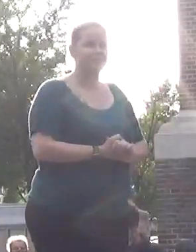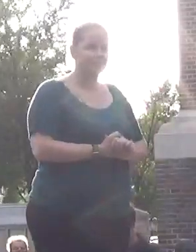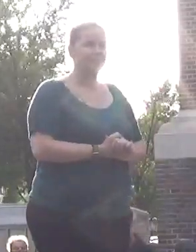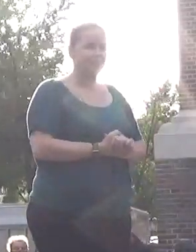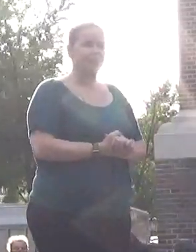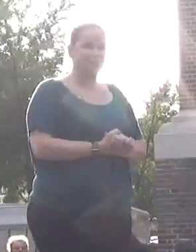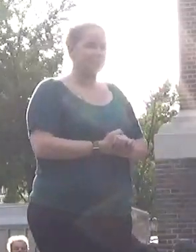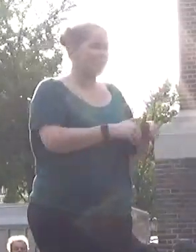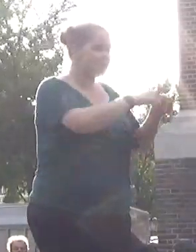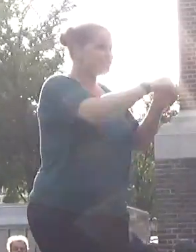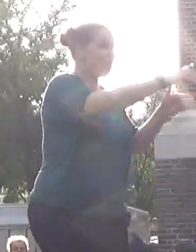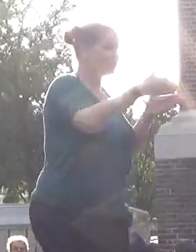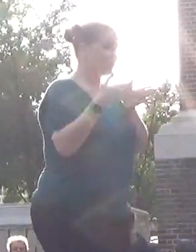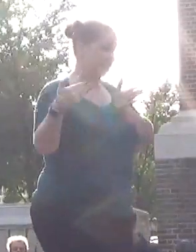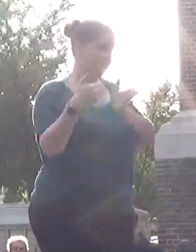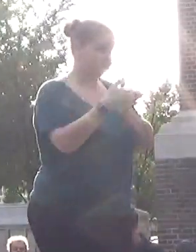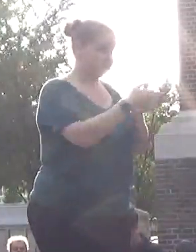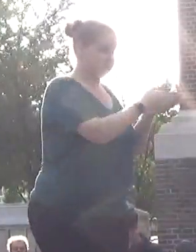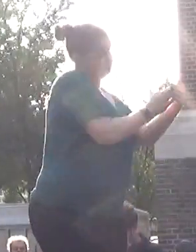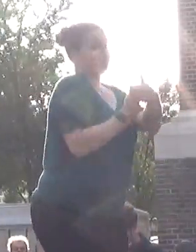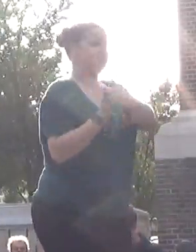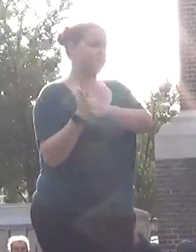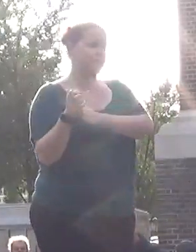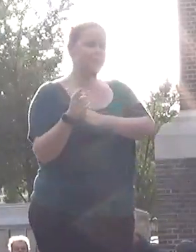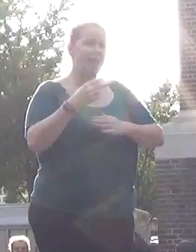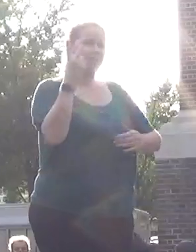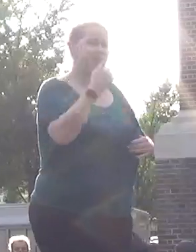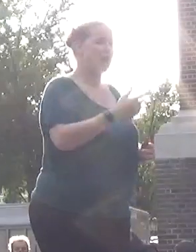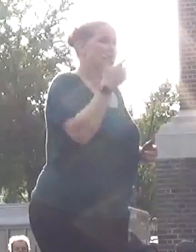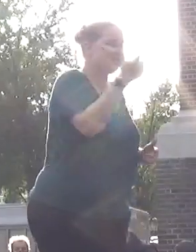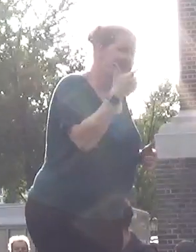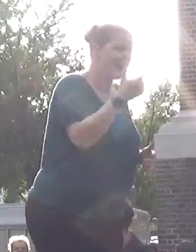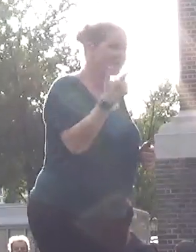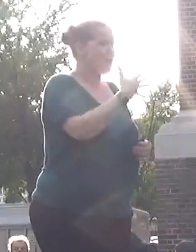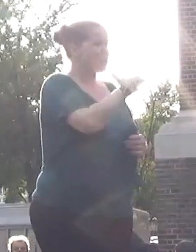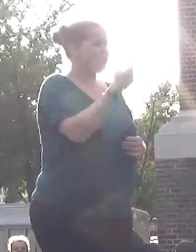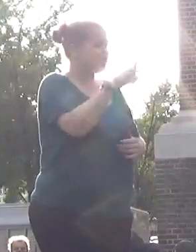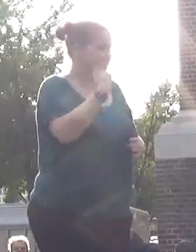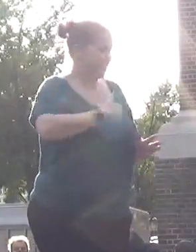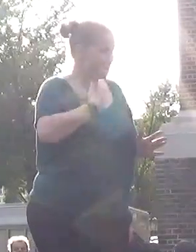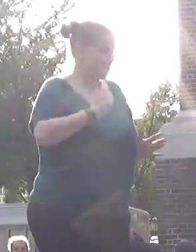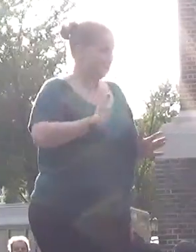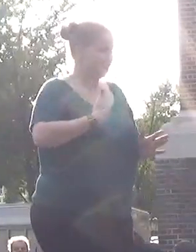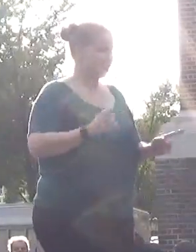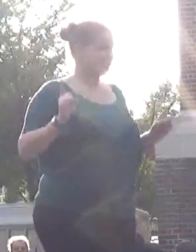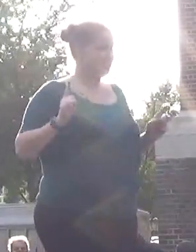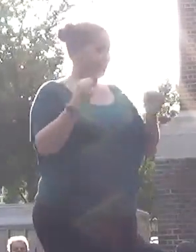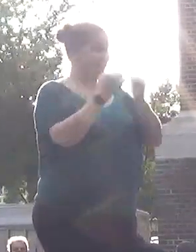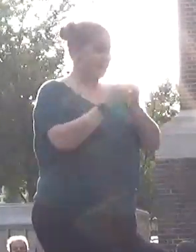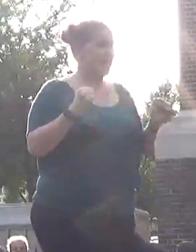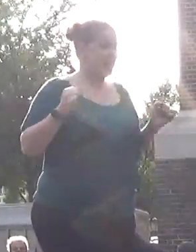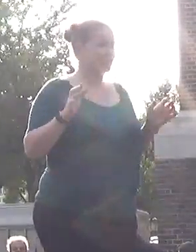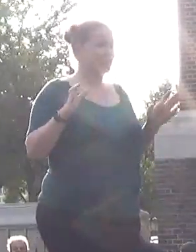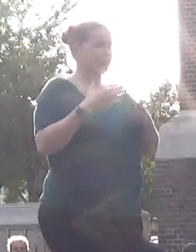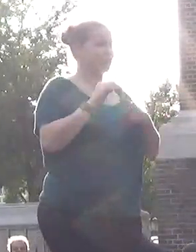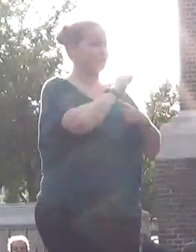keren, vroeger of later, ik ben daarvan overtuigd. In 2017 liep ik met 120 deelnemers van de jaarlijkse conferentie van